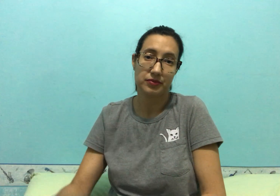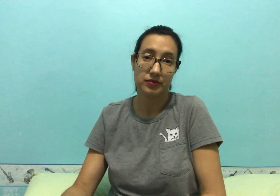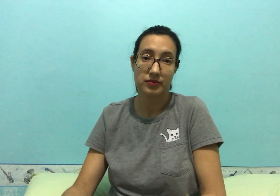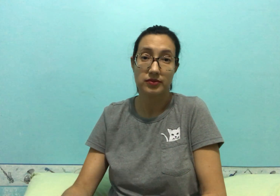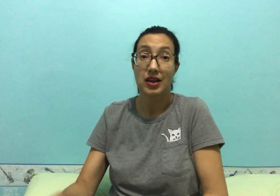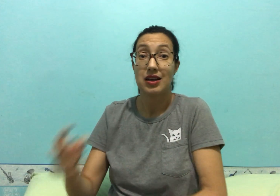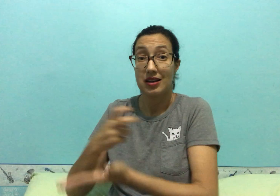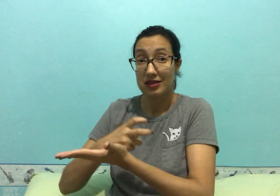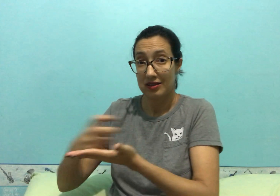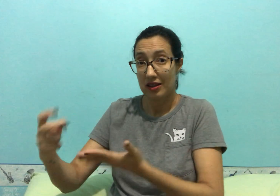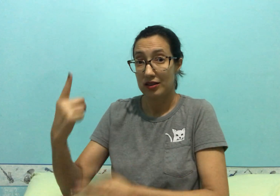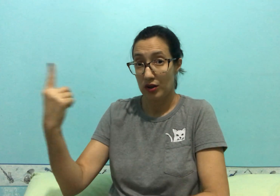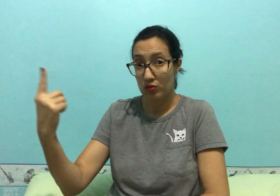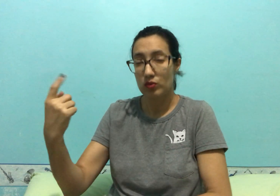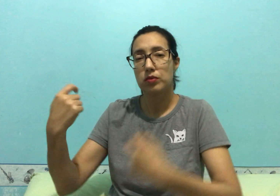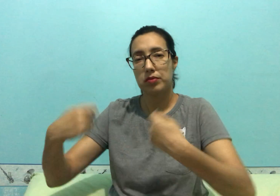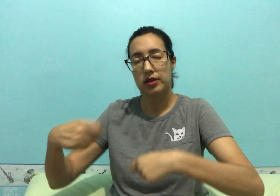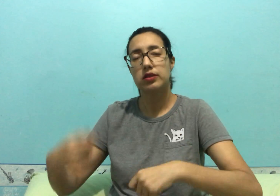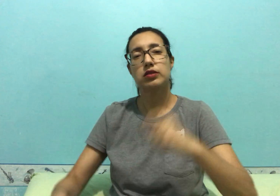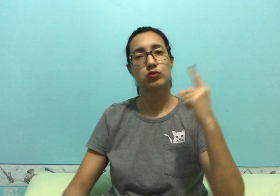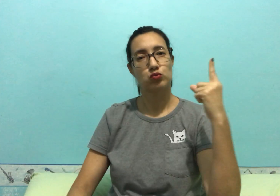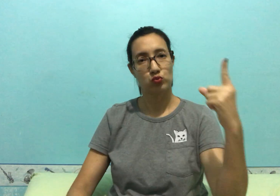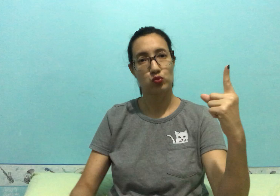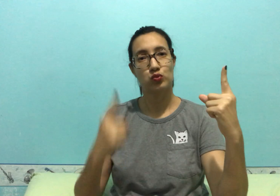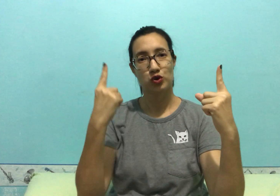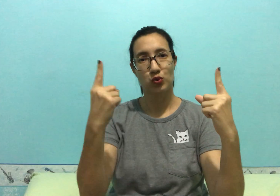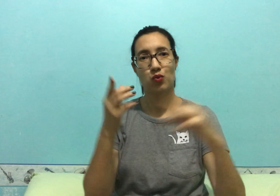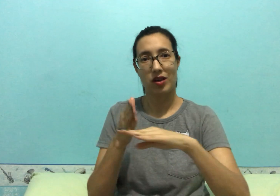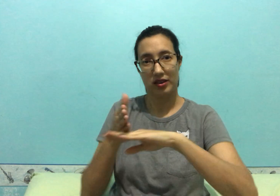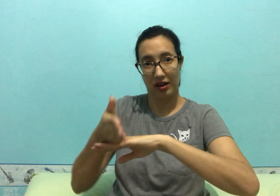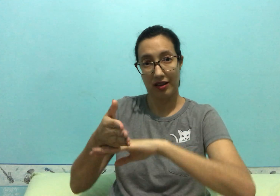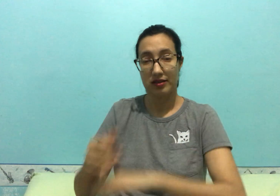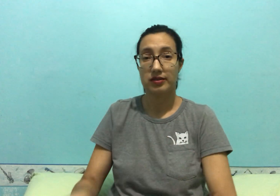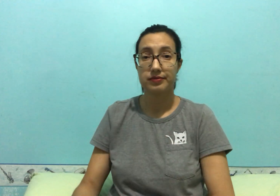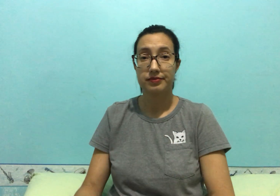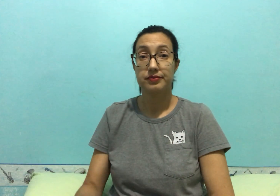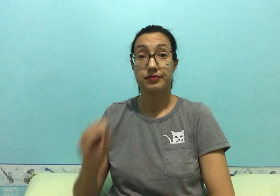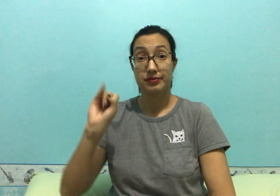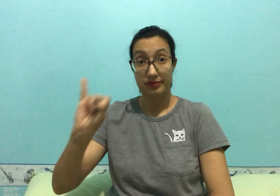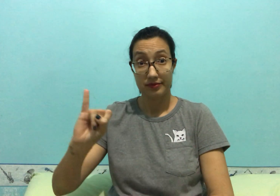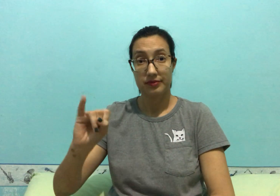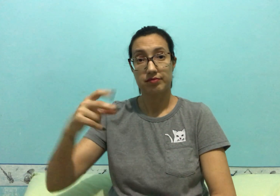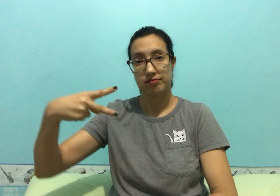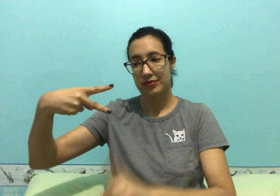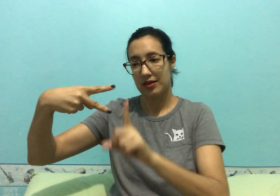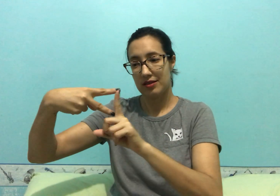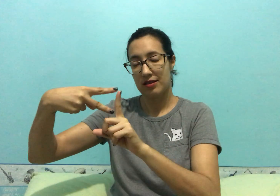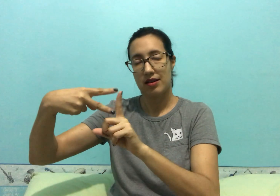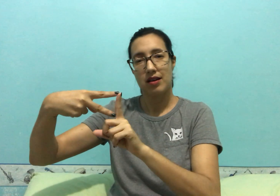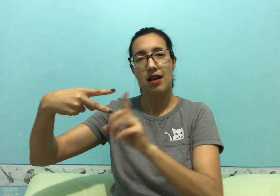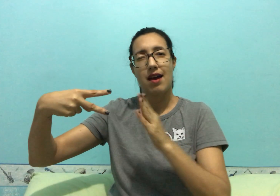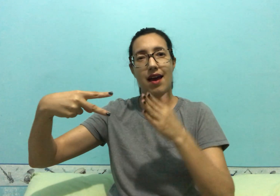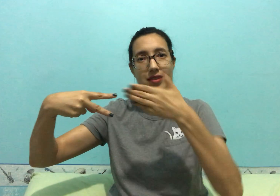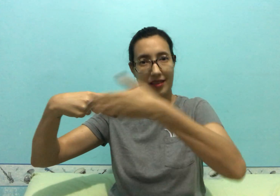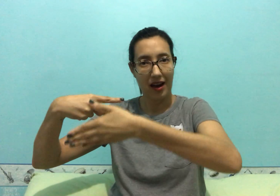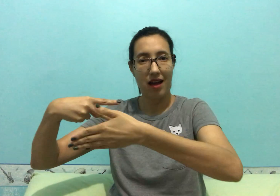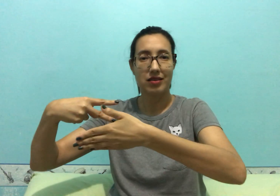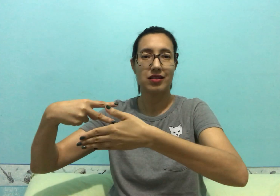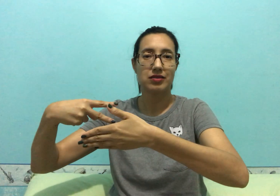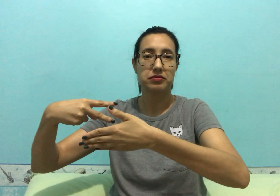coloco 0, sempre vai ser 0. Agora, por outro lado, aqui na OR, se a gente faz um OU do 0 com